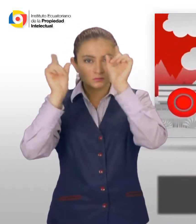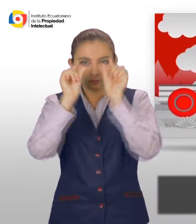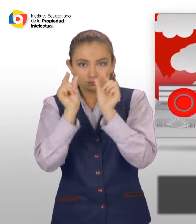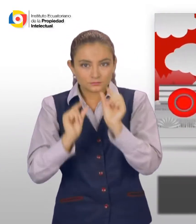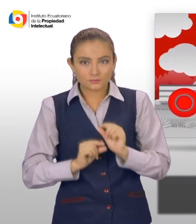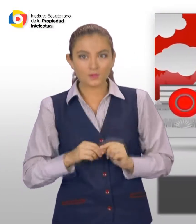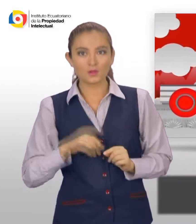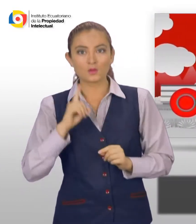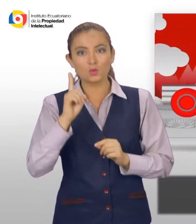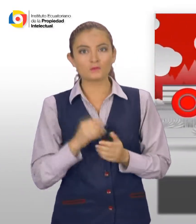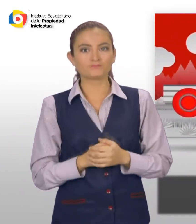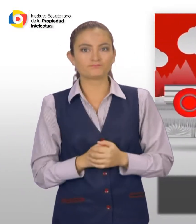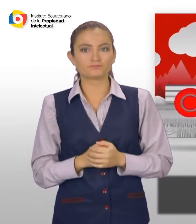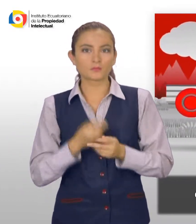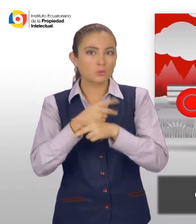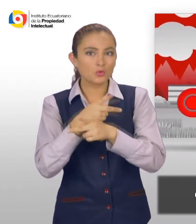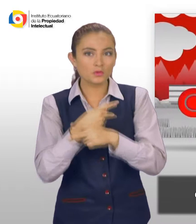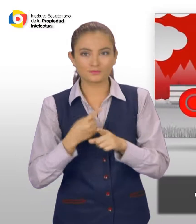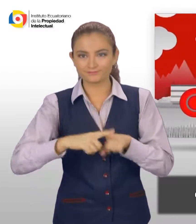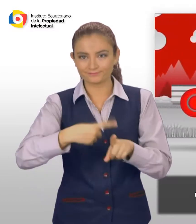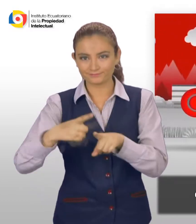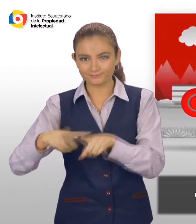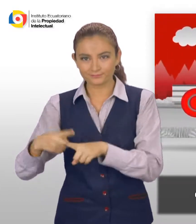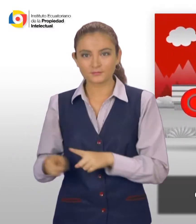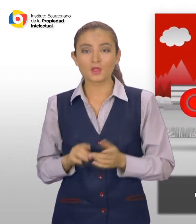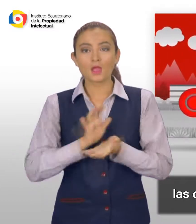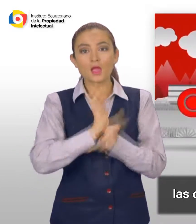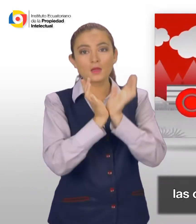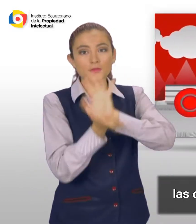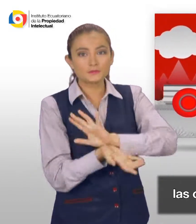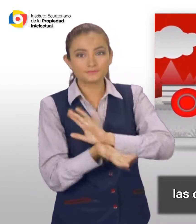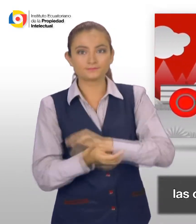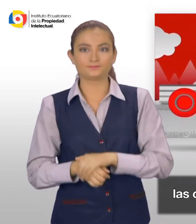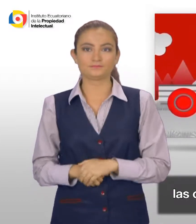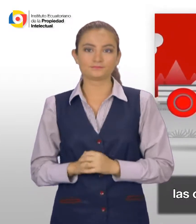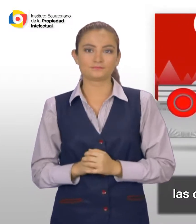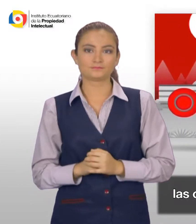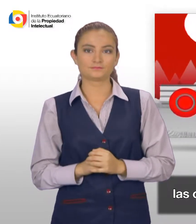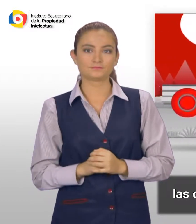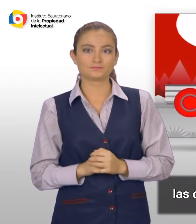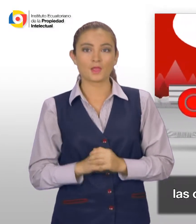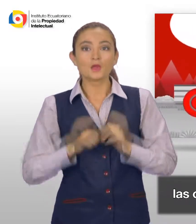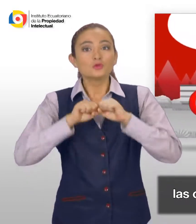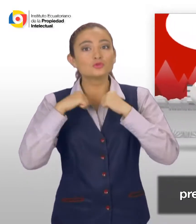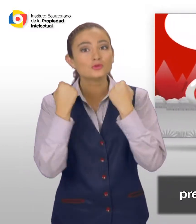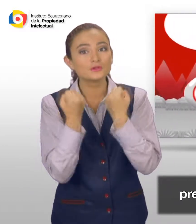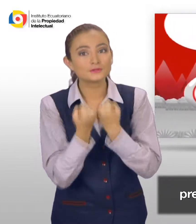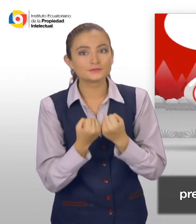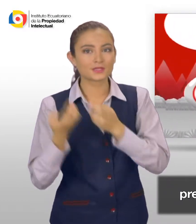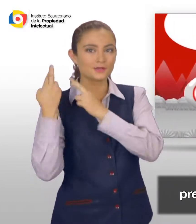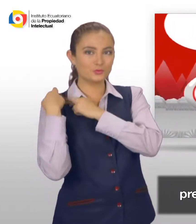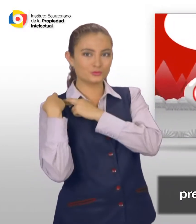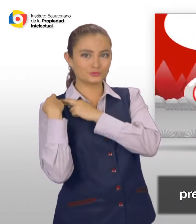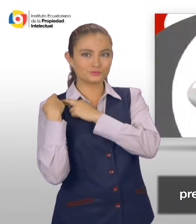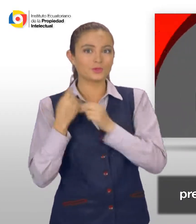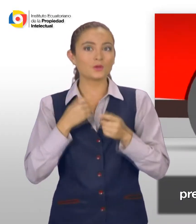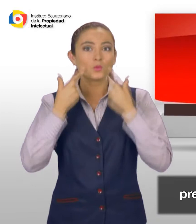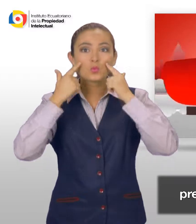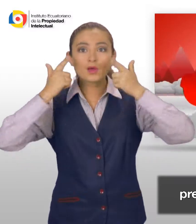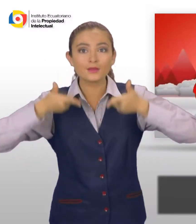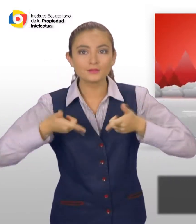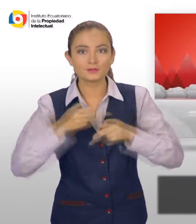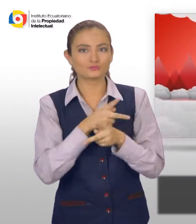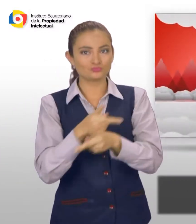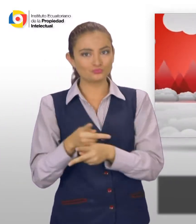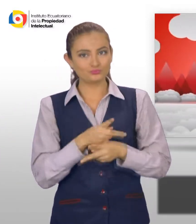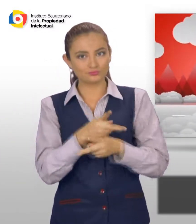Instituto Ecuatoriano de Propiedad Intelectual es la entidad que protege las creaciones de los ecuatorianos, preservando así todo el